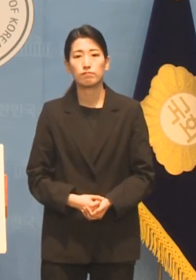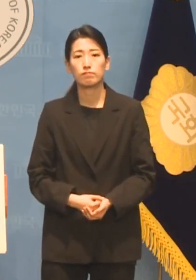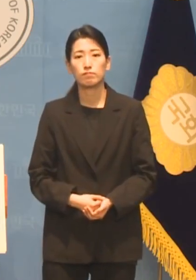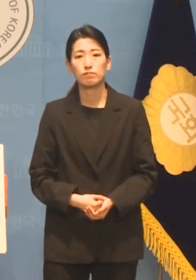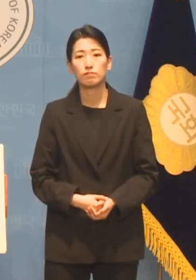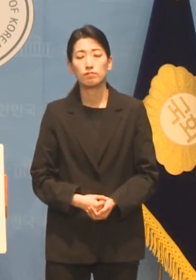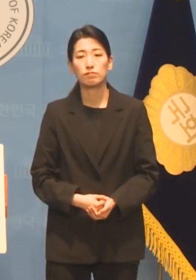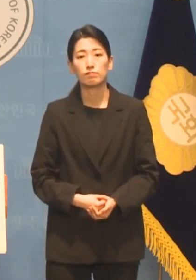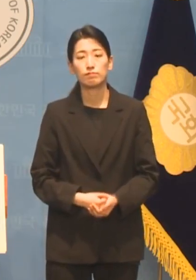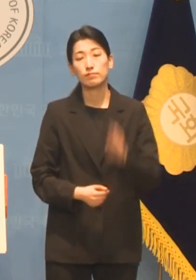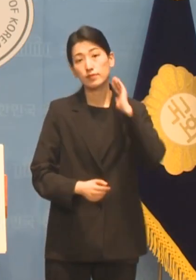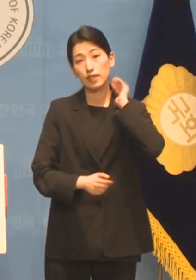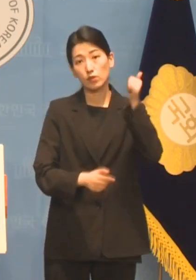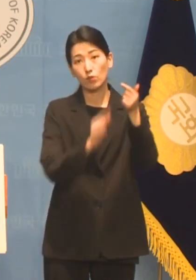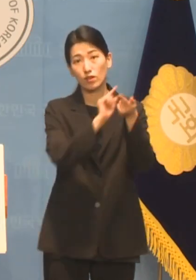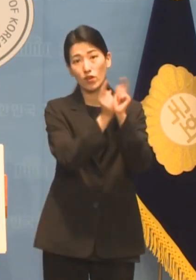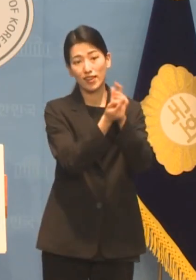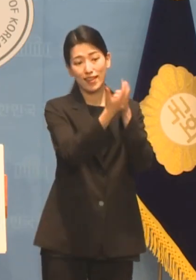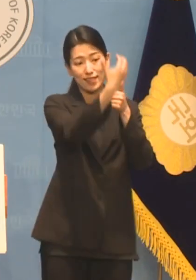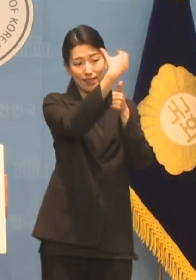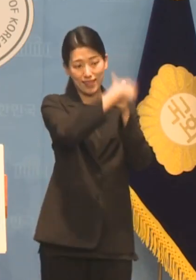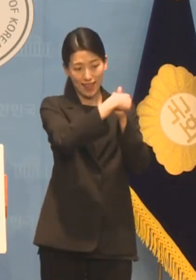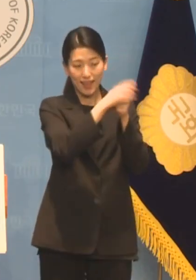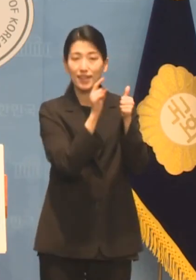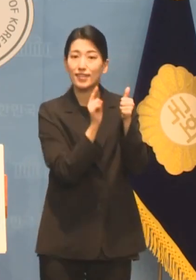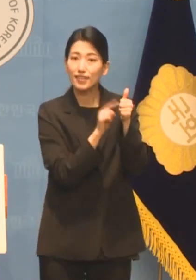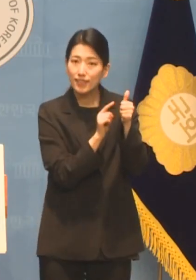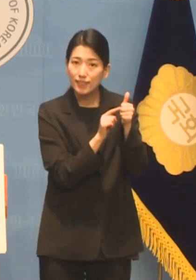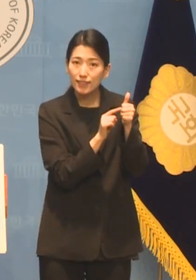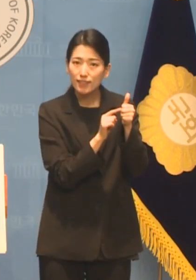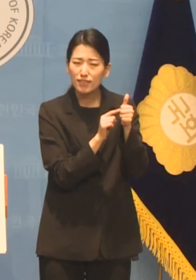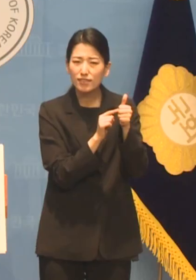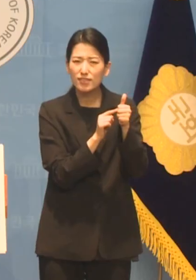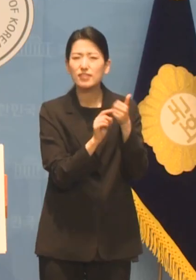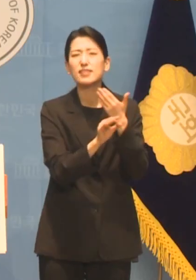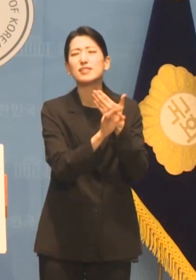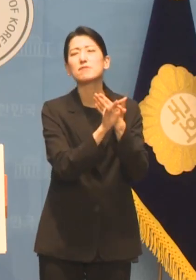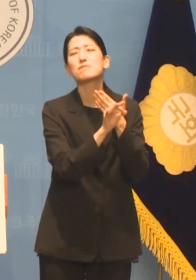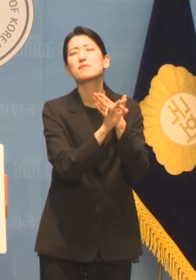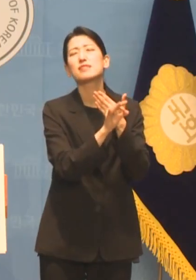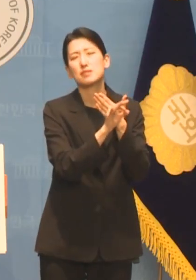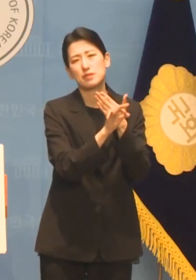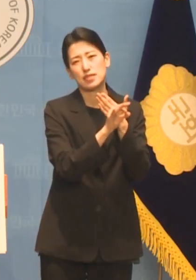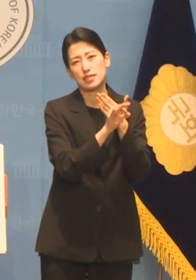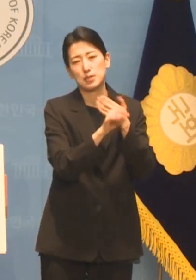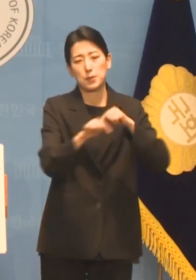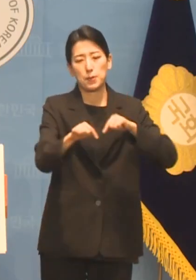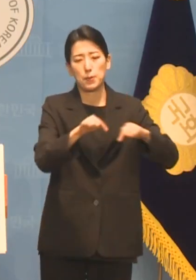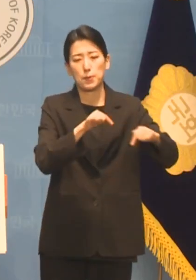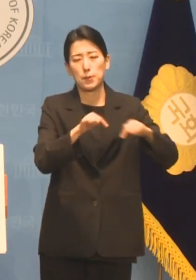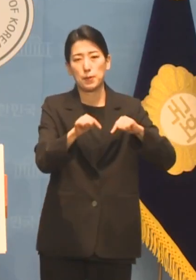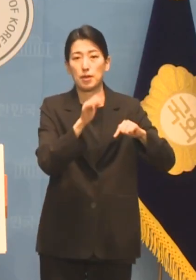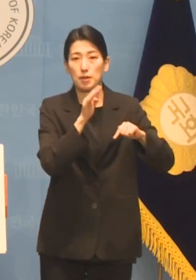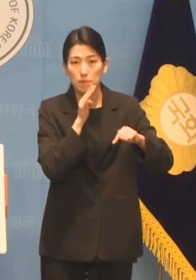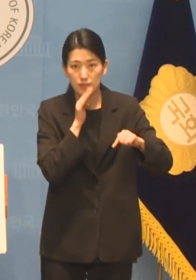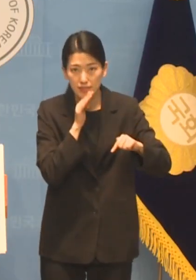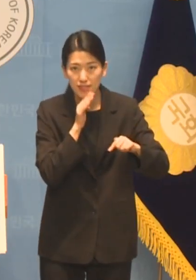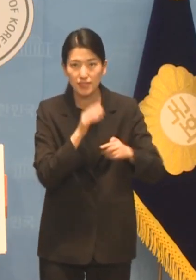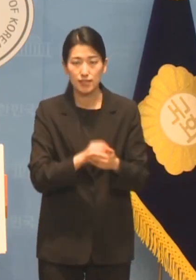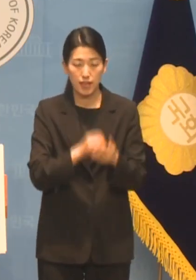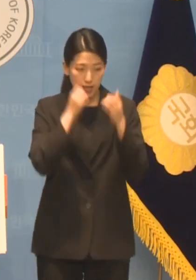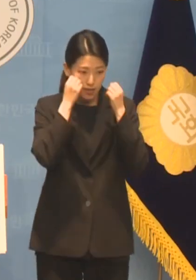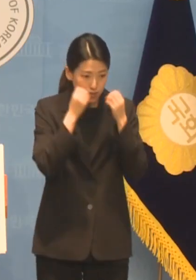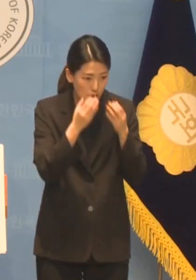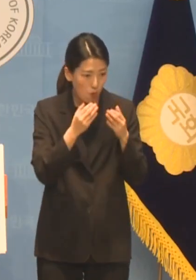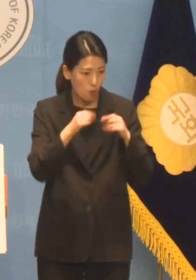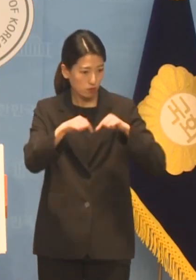헌법상 대통령의 권한을 대행하는 자는 국정 연속성을 위한 임시적 지위에 불과하며 새로운 질서를 형성하거나